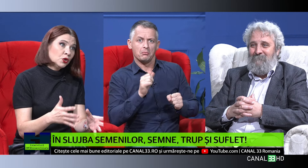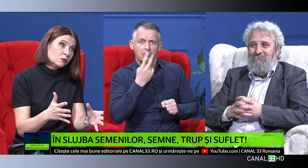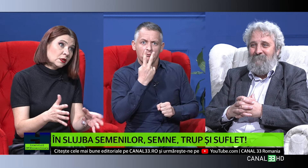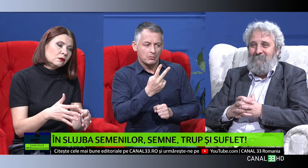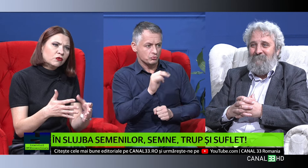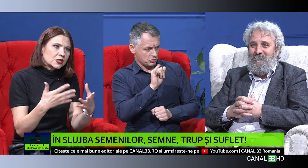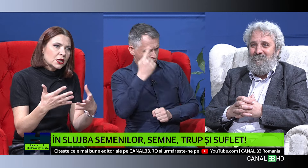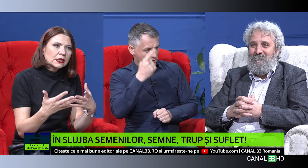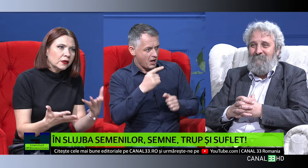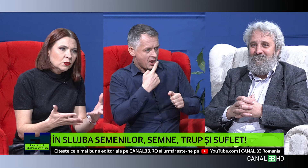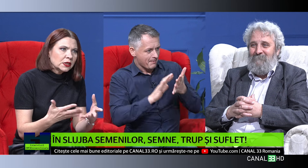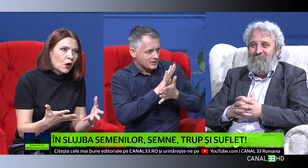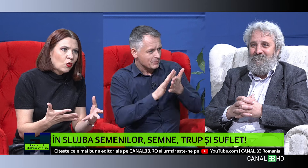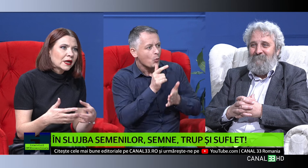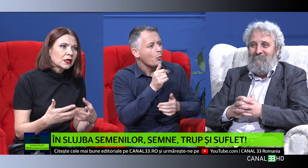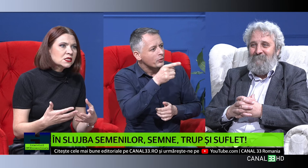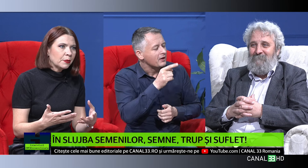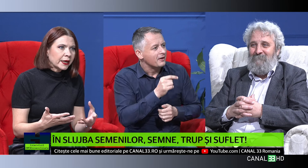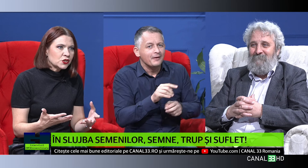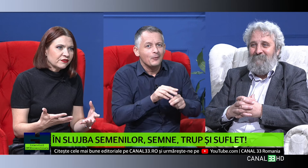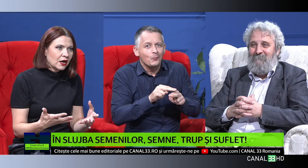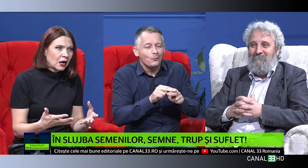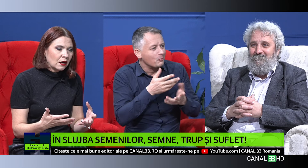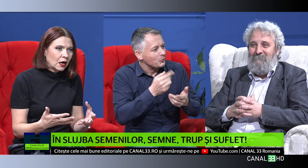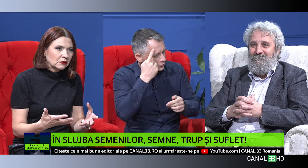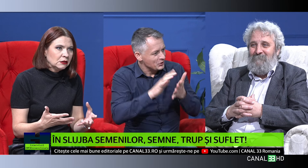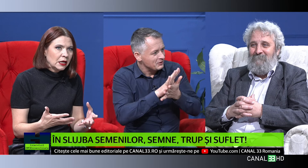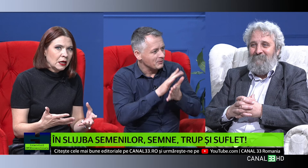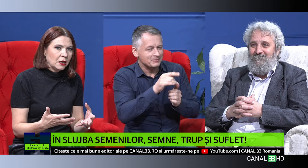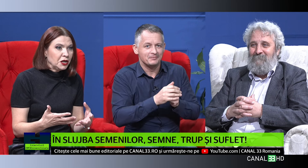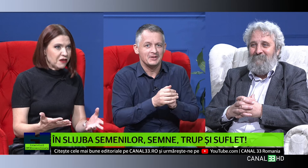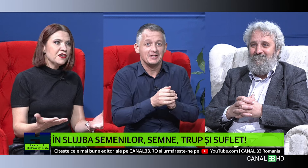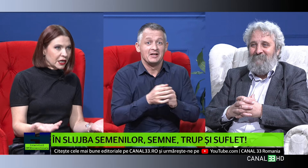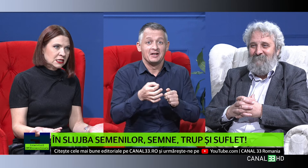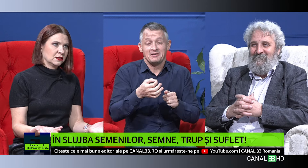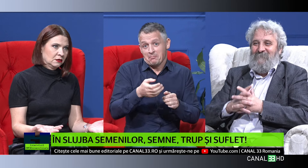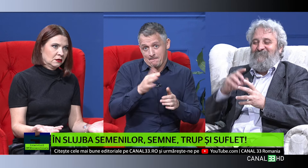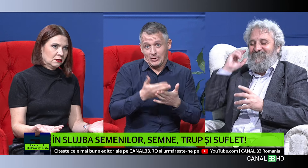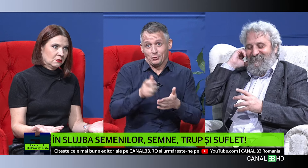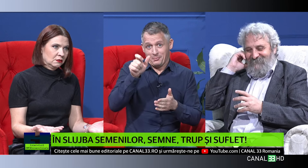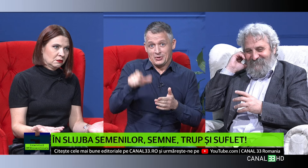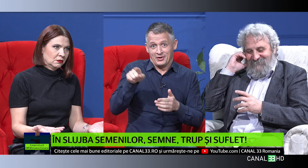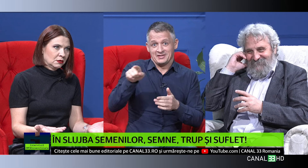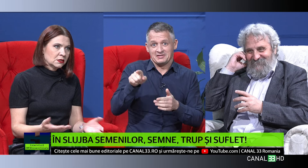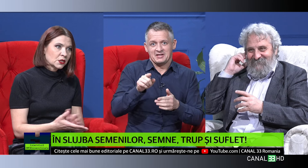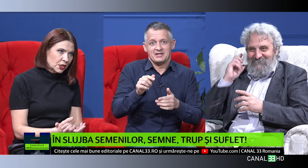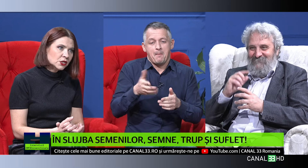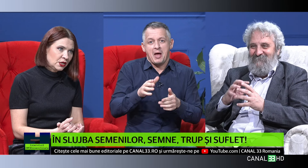Și nu vor să știe, dar de unde, dar cum? Adică li se pare ceva atât de nefiresc să știe